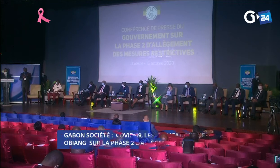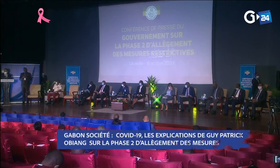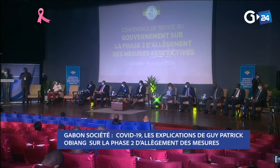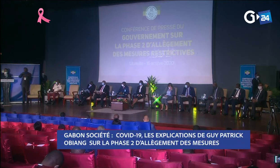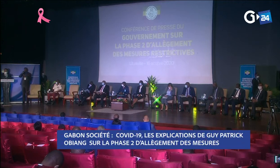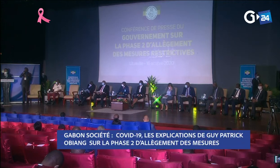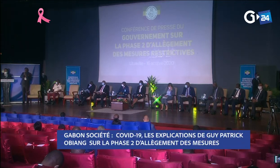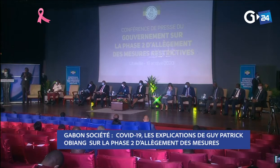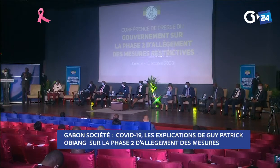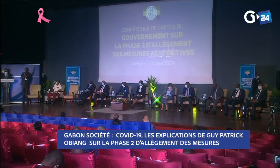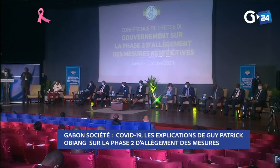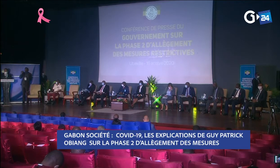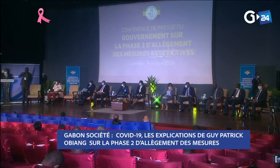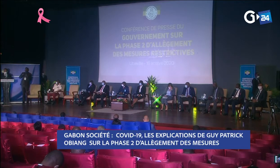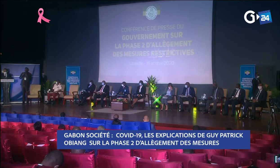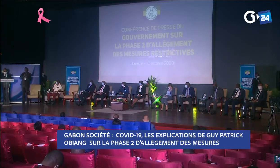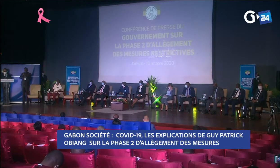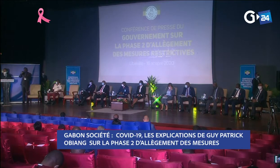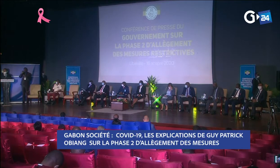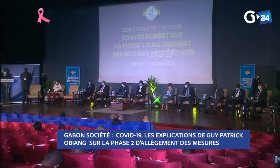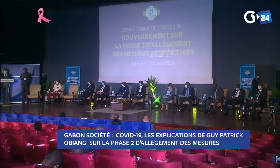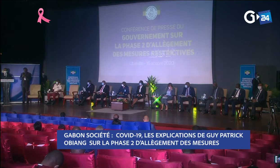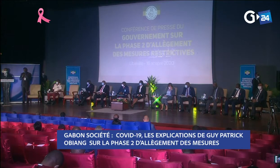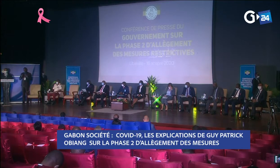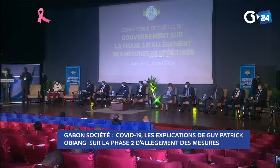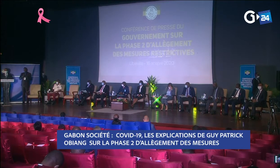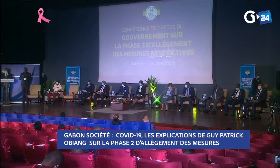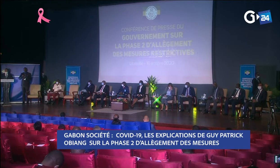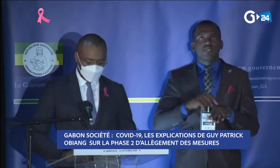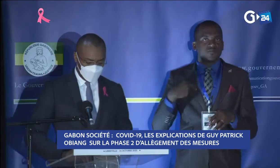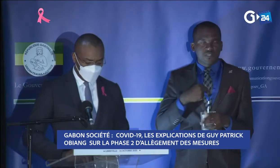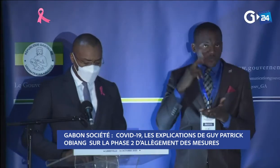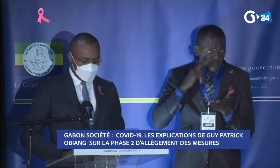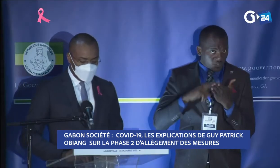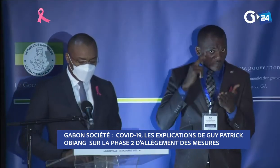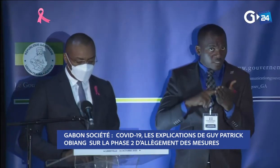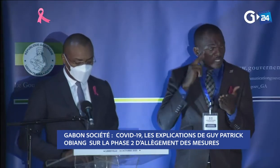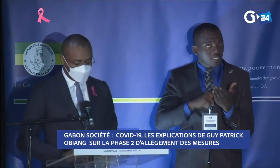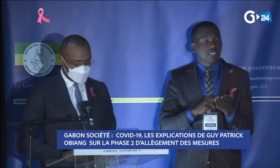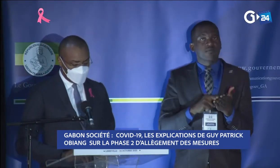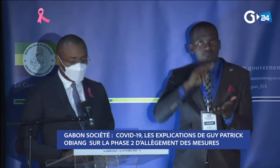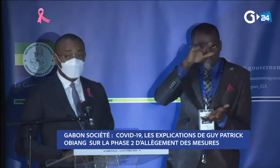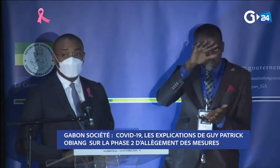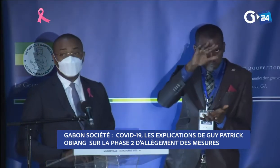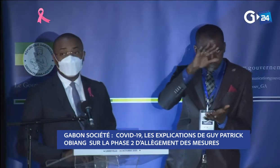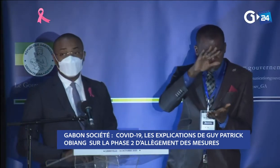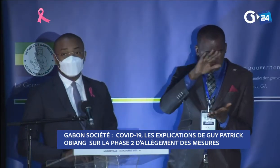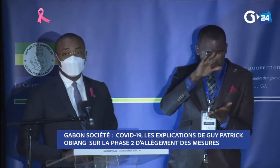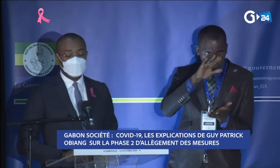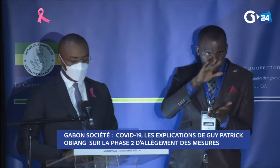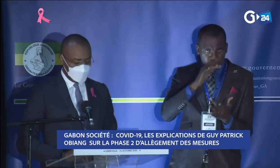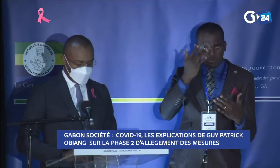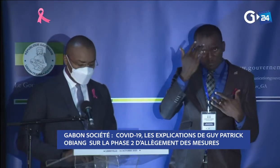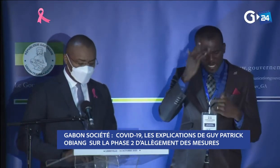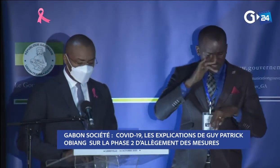après un hommage rendu au personnel soignant pour son implication dans la lutte contre le coronavirus. Le ministre gabonais de la Santé a, au cours de cette conférence de